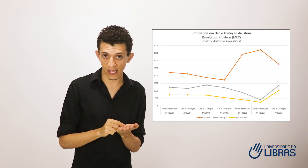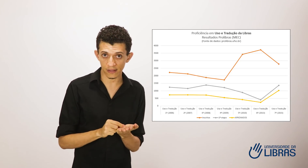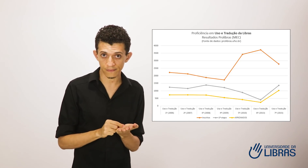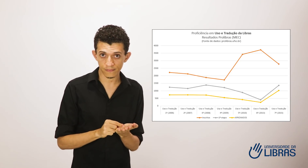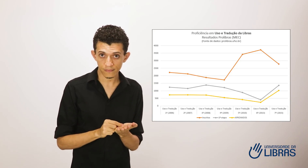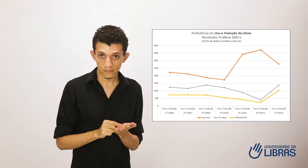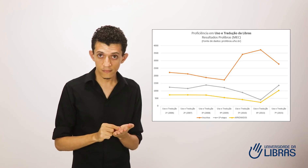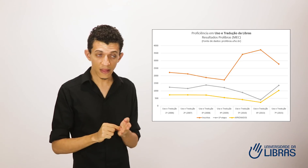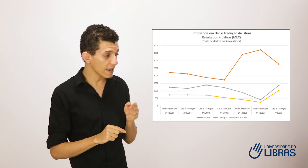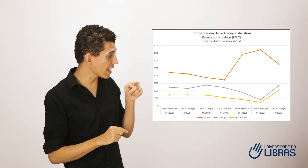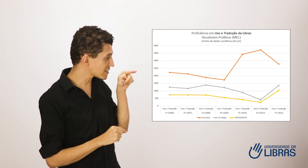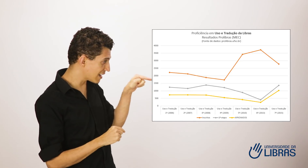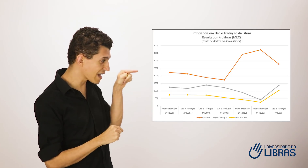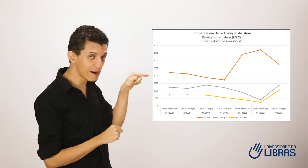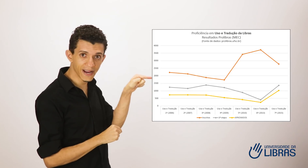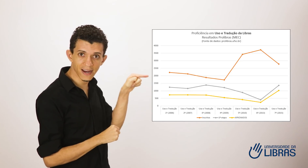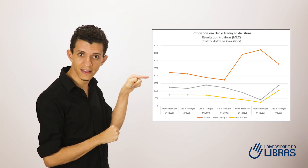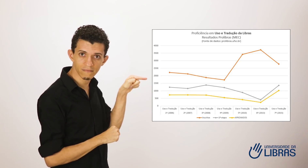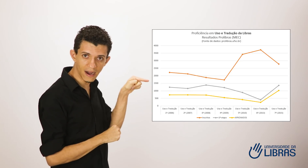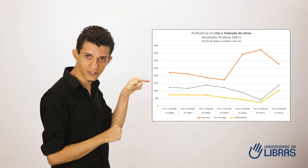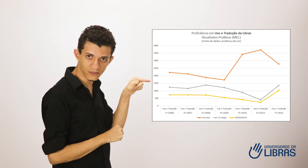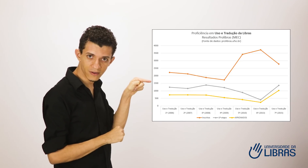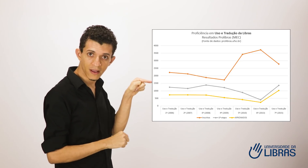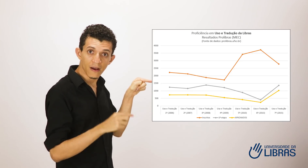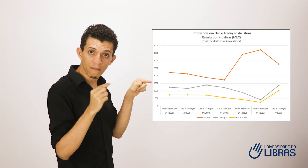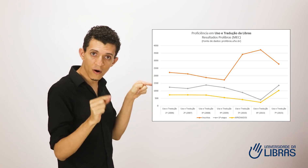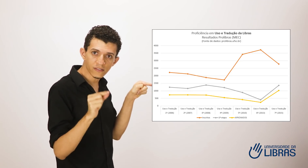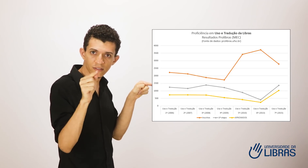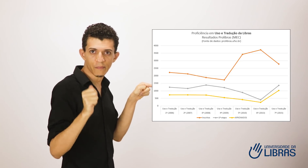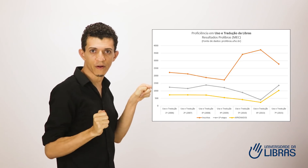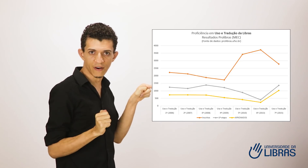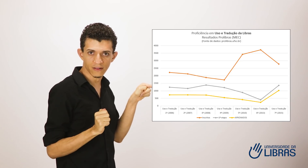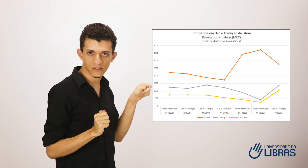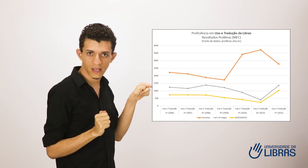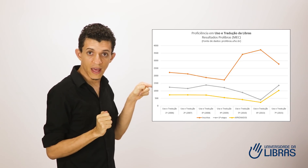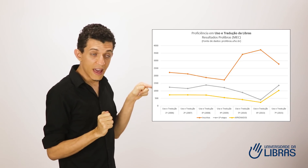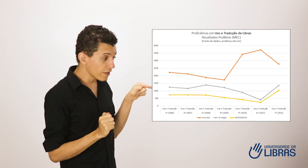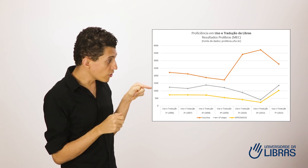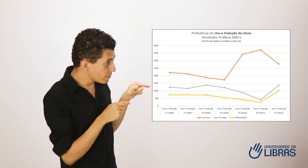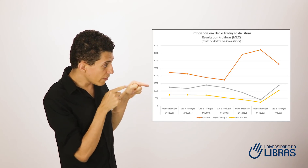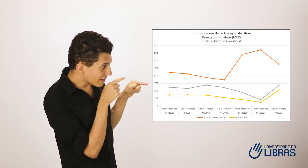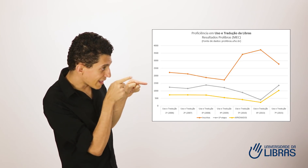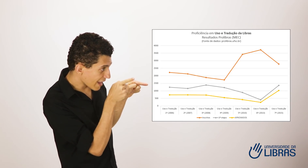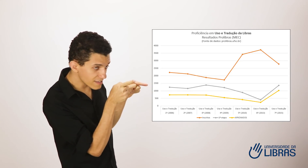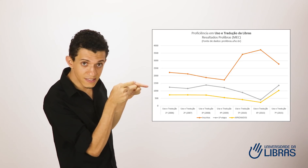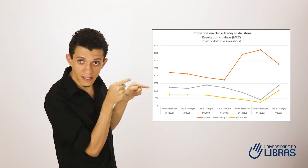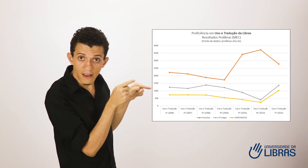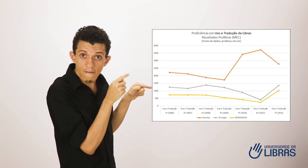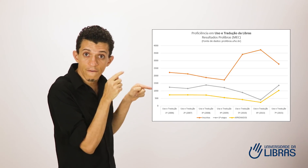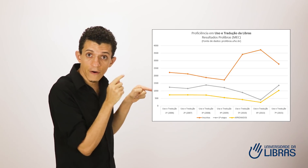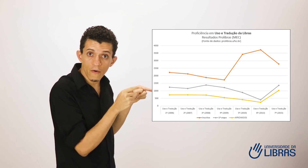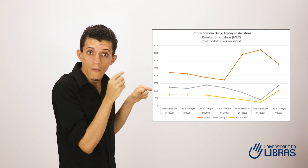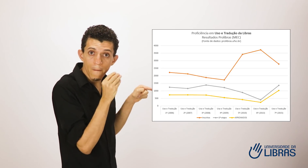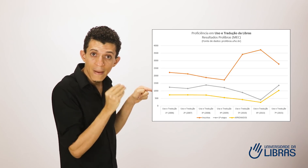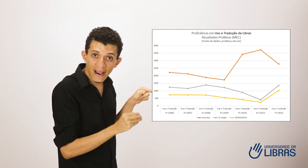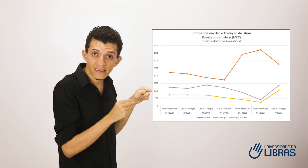certa. E essa linha amarela aqui embaixo mostra os aprovados. Em 2013, foram mais